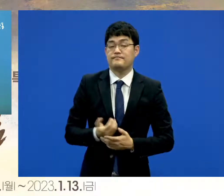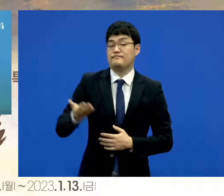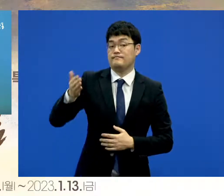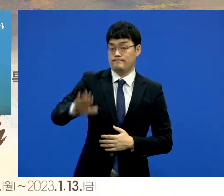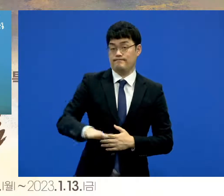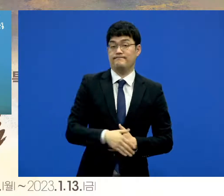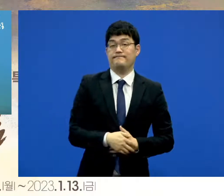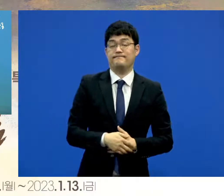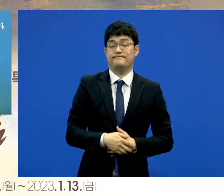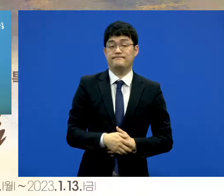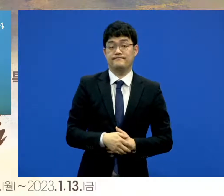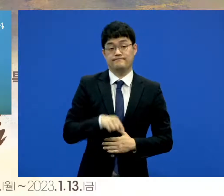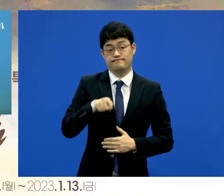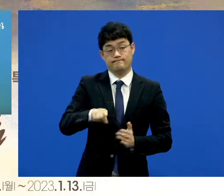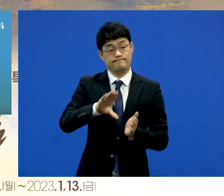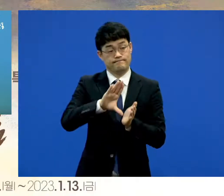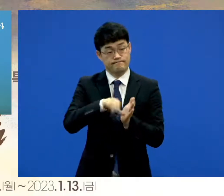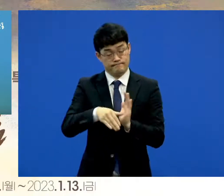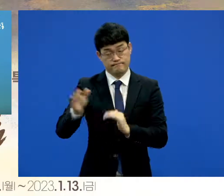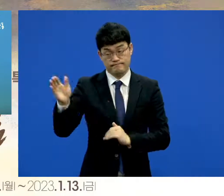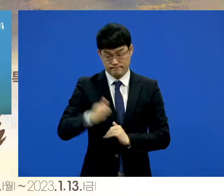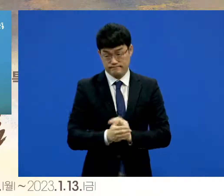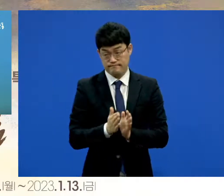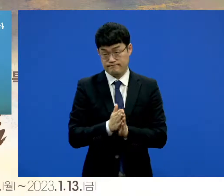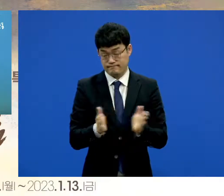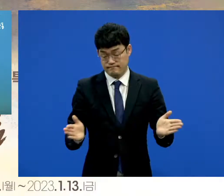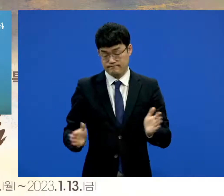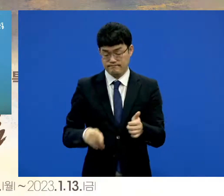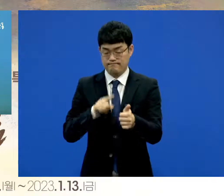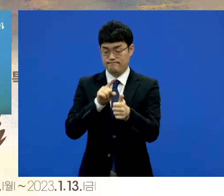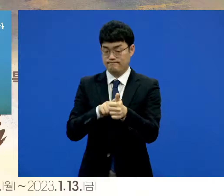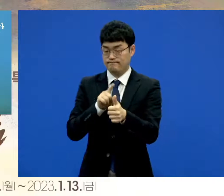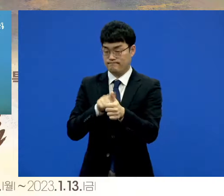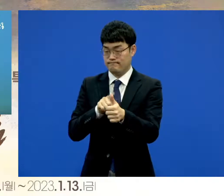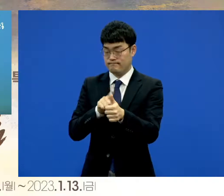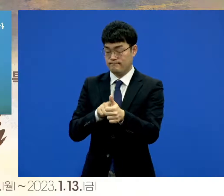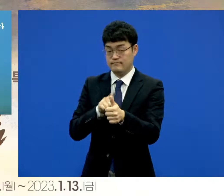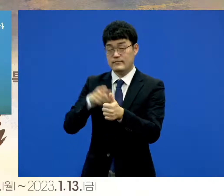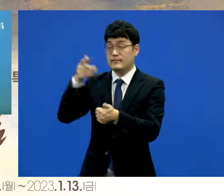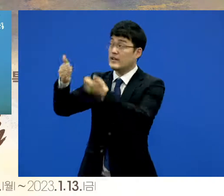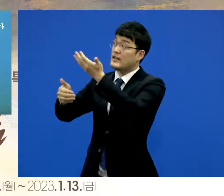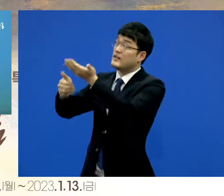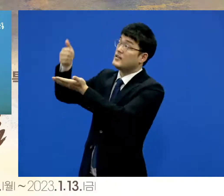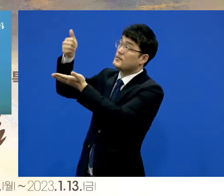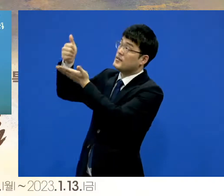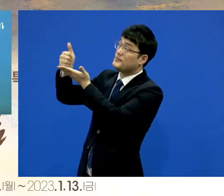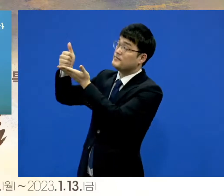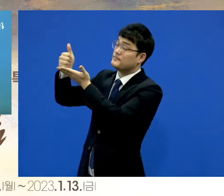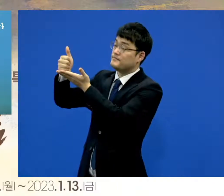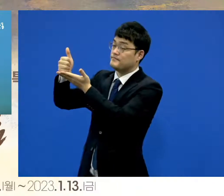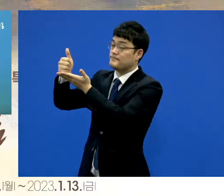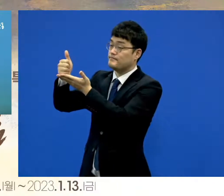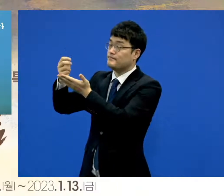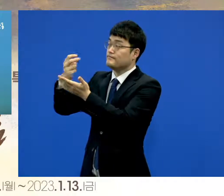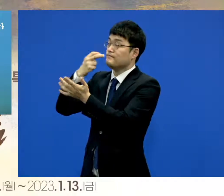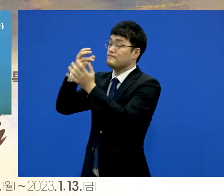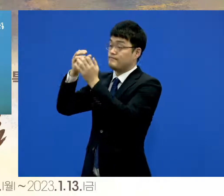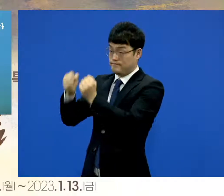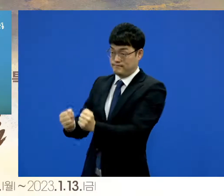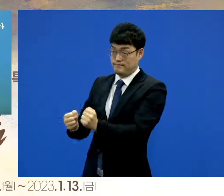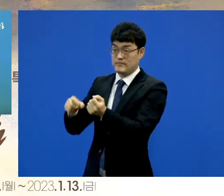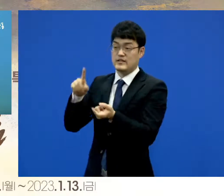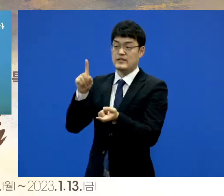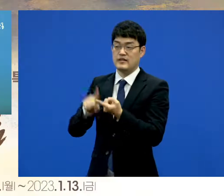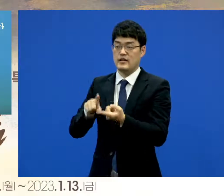그러나 그 시점으로 시작하여 그런 하나님의 존재를 머리만이 아니라